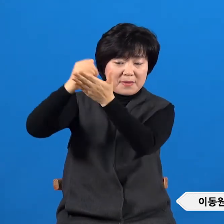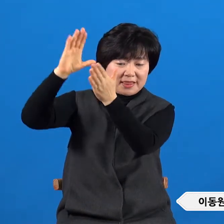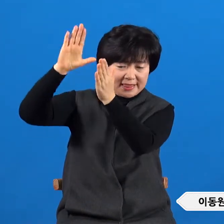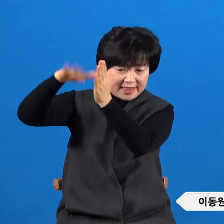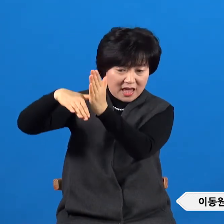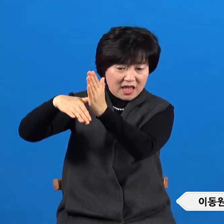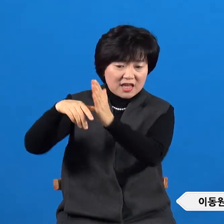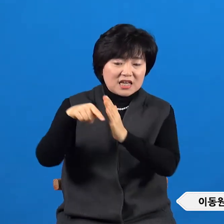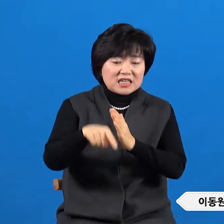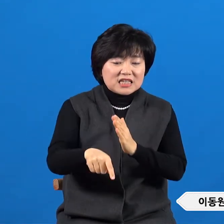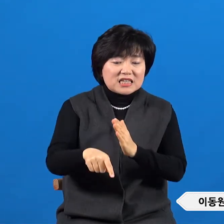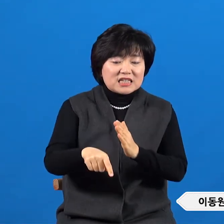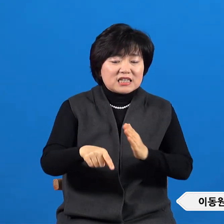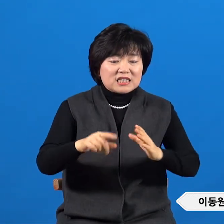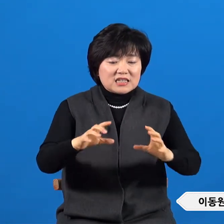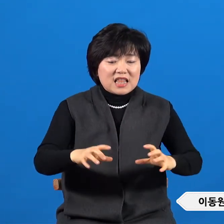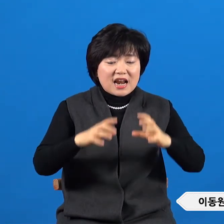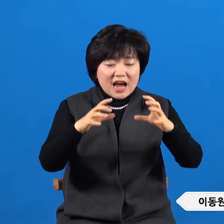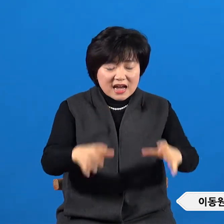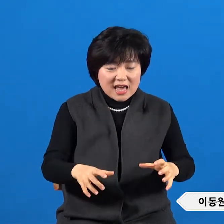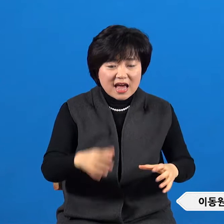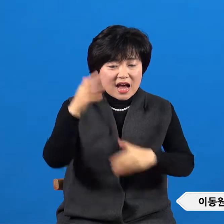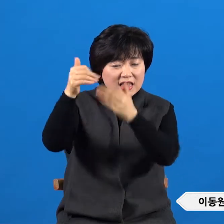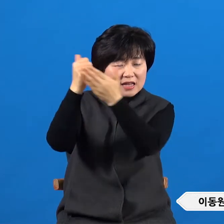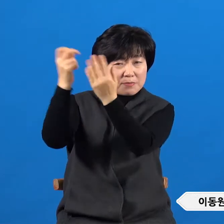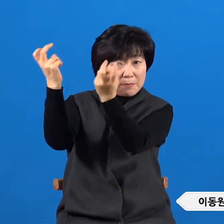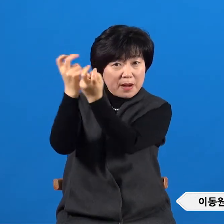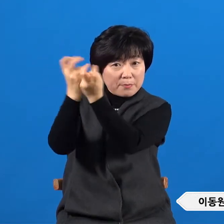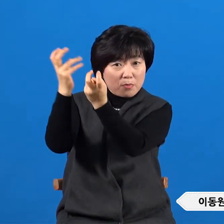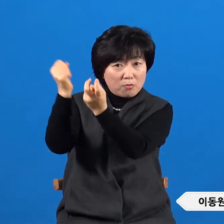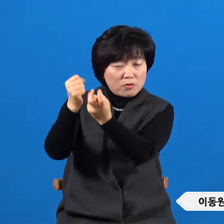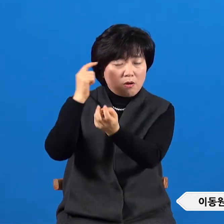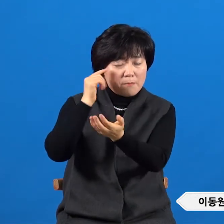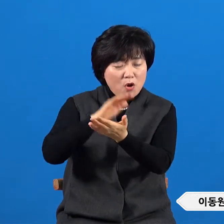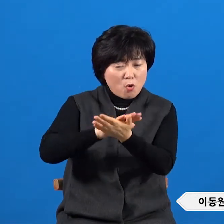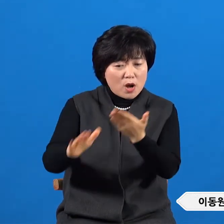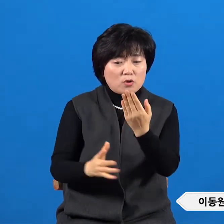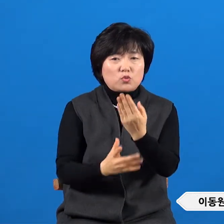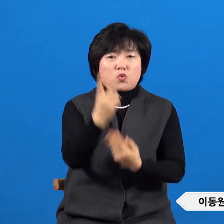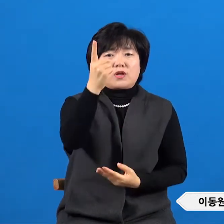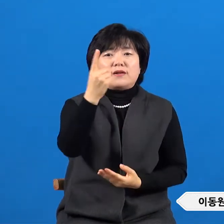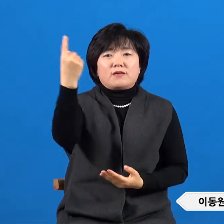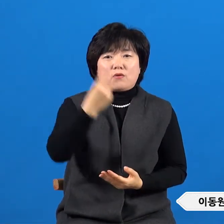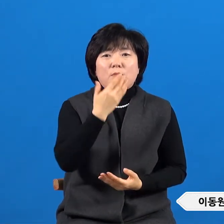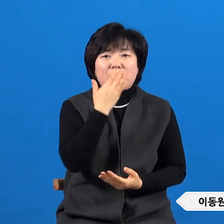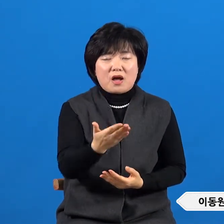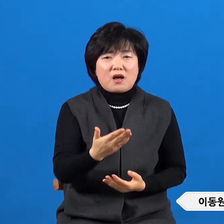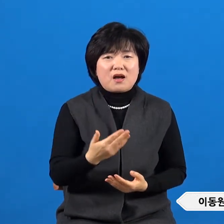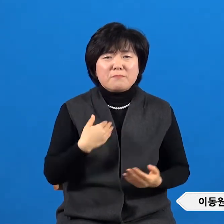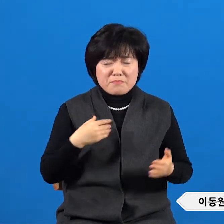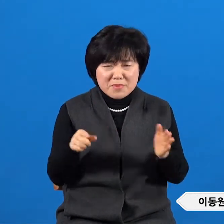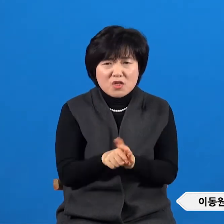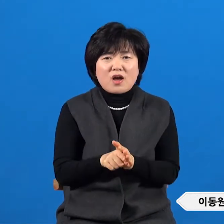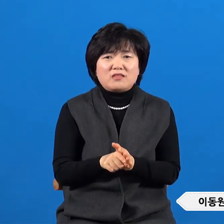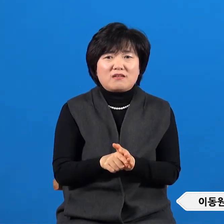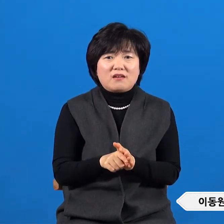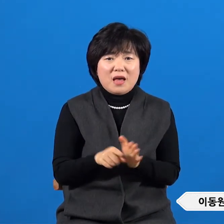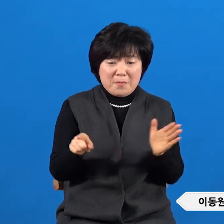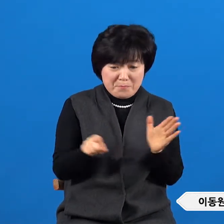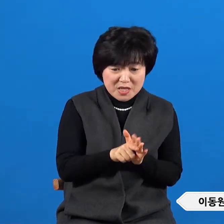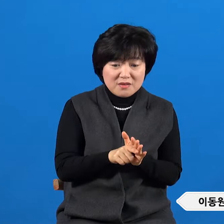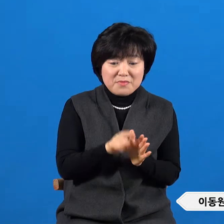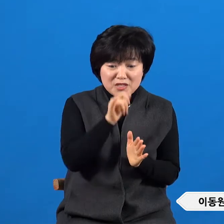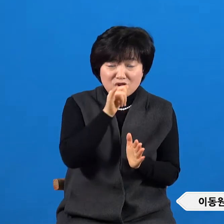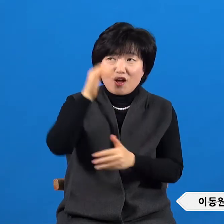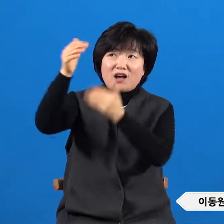하나님의 때 이 땅에 하나님의 방법으로 평화로운 통일도 주실 수 있다. 믿으십니까? 우리가 믿어야 하나님이